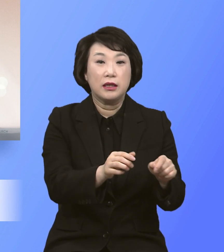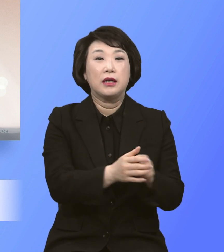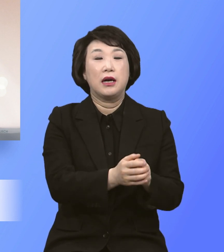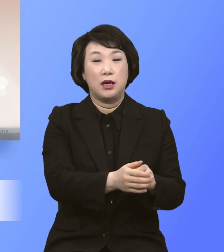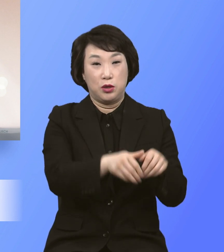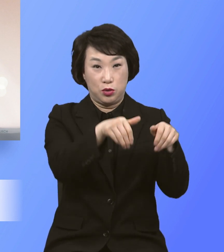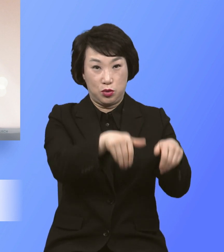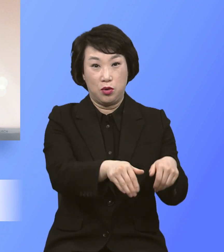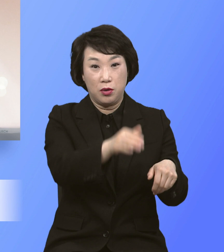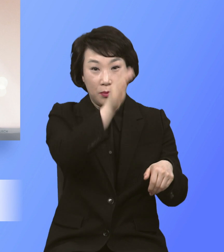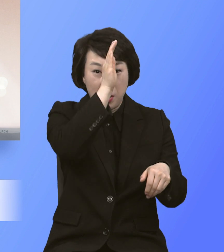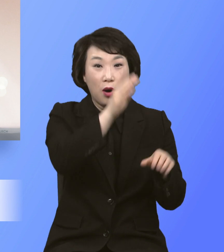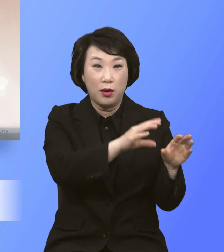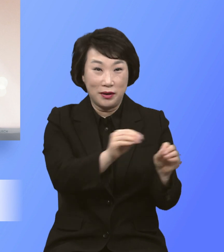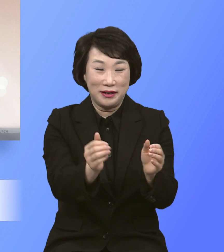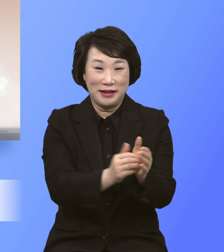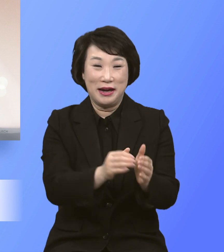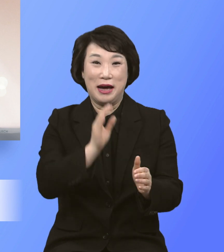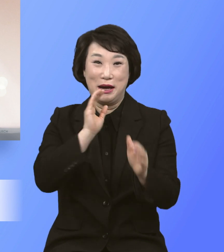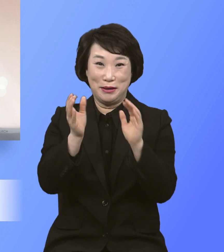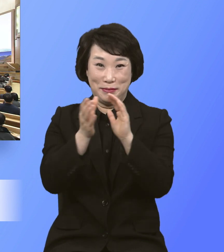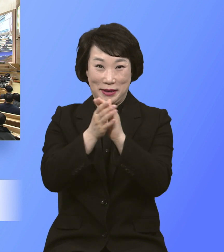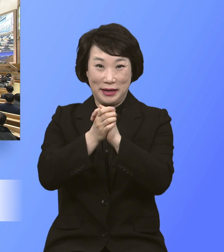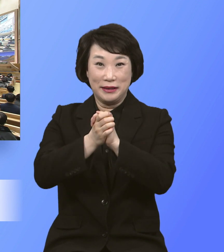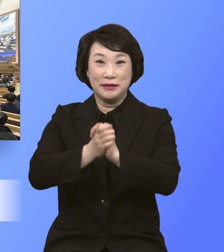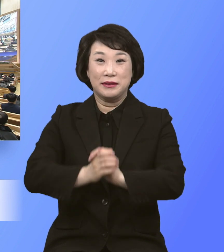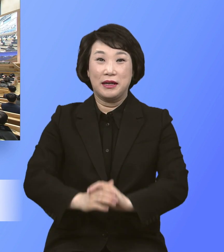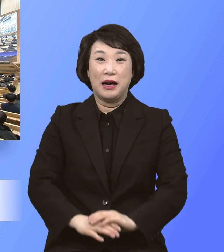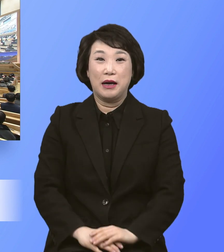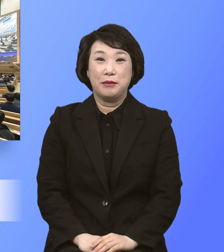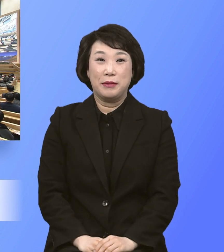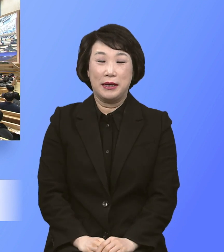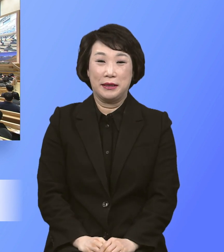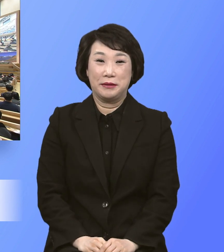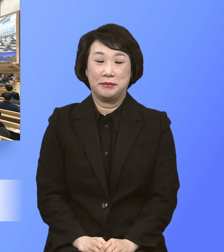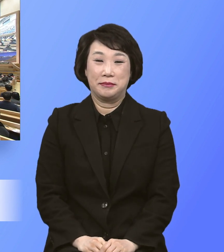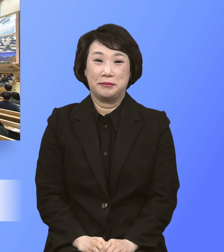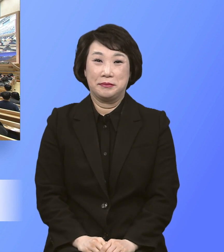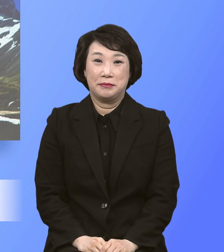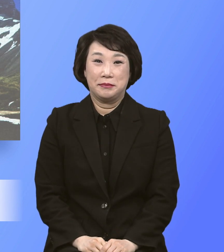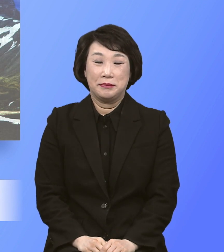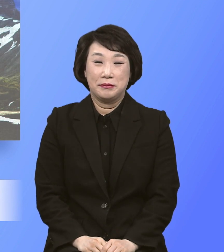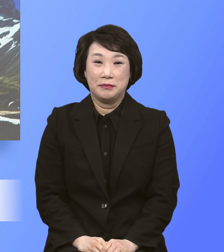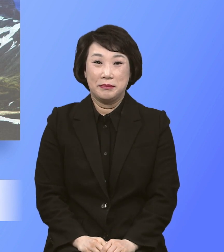시로 하였니 나오라. 아멘. 아멘.